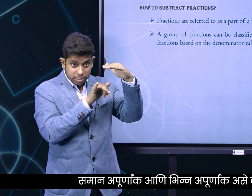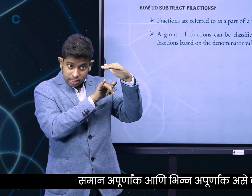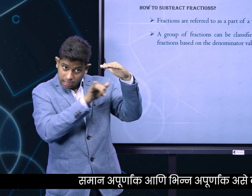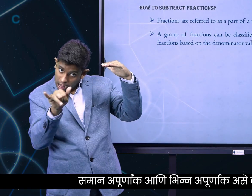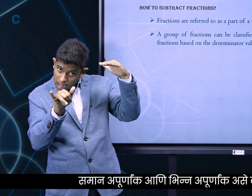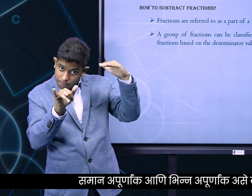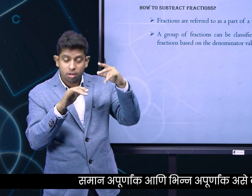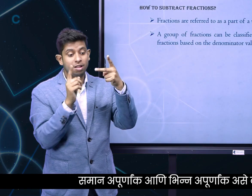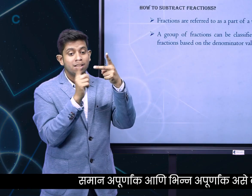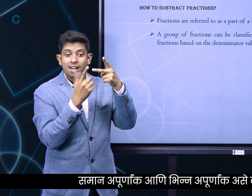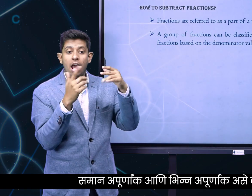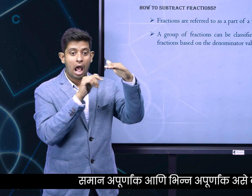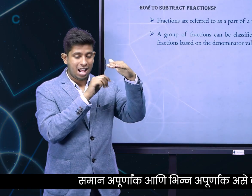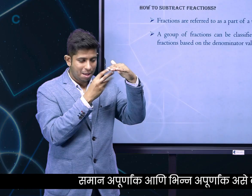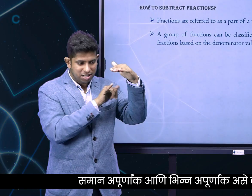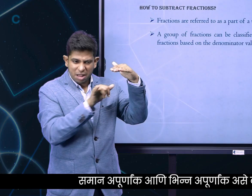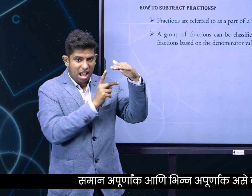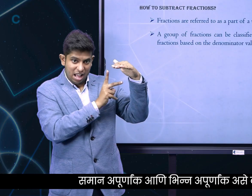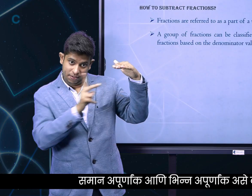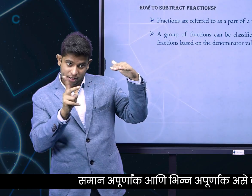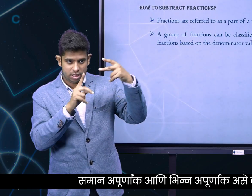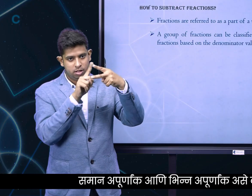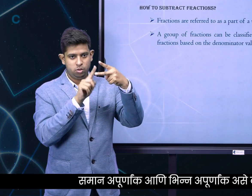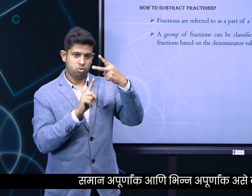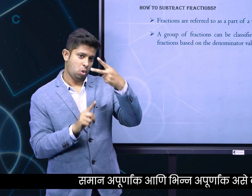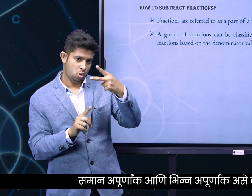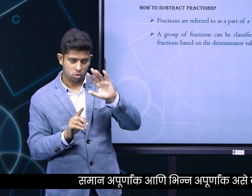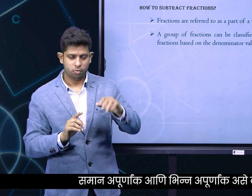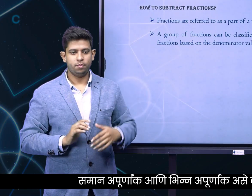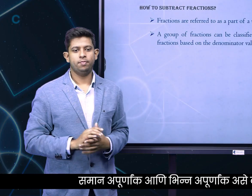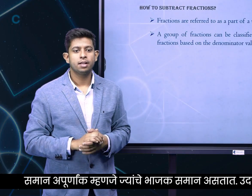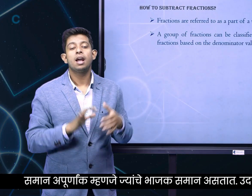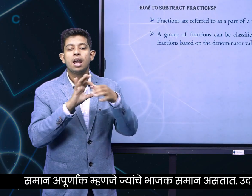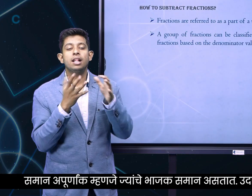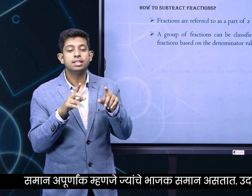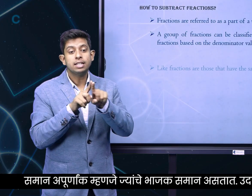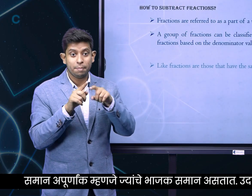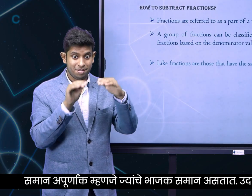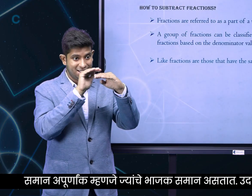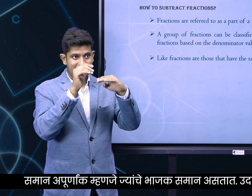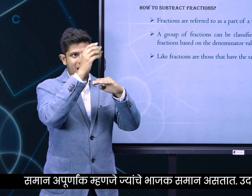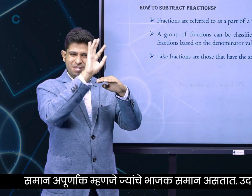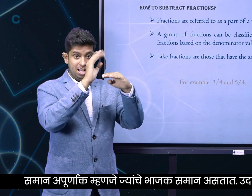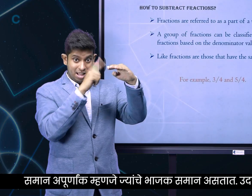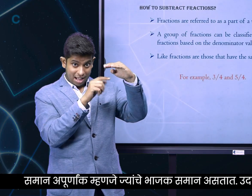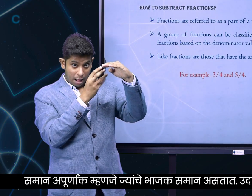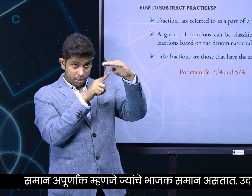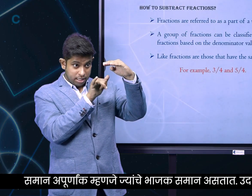समान अपूर्णांक आणि भिन्न अपूर्णांक असे करता येते. समान अपूर्णांक म्हणजे ज्यांचे